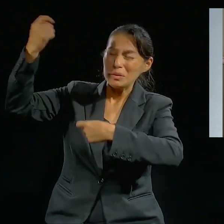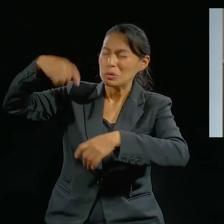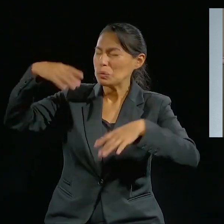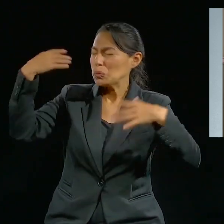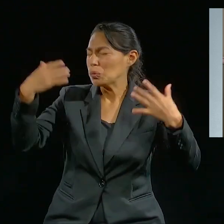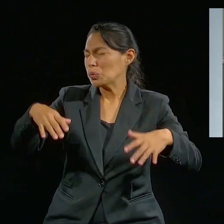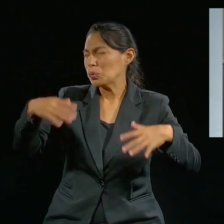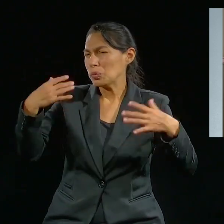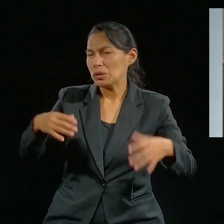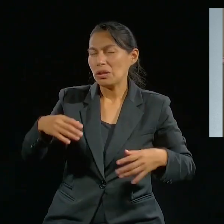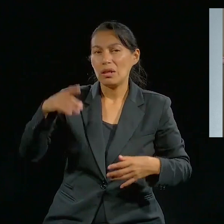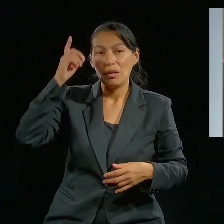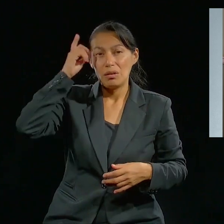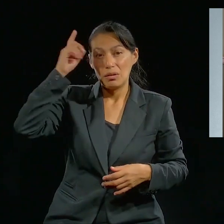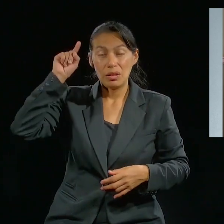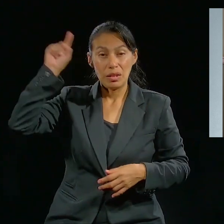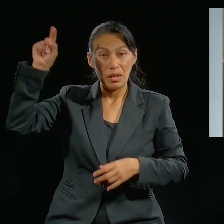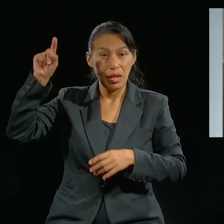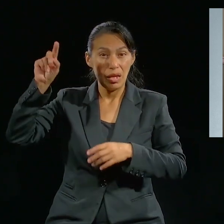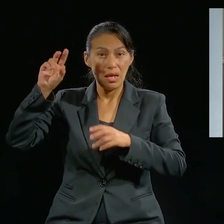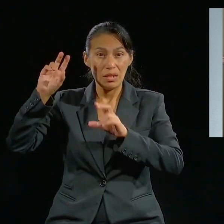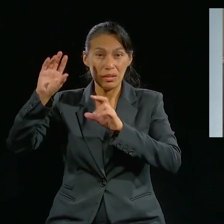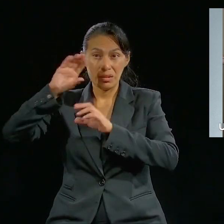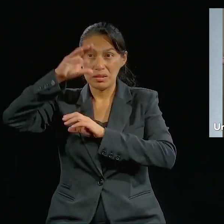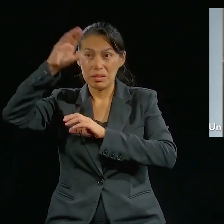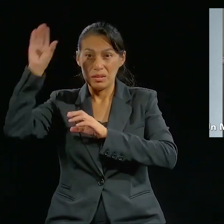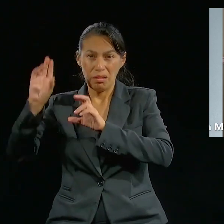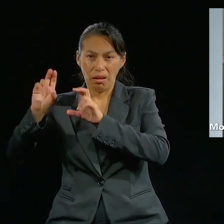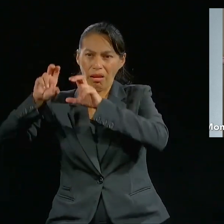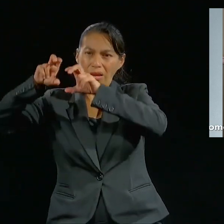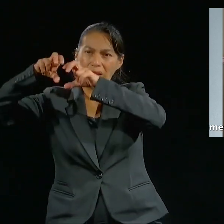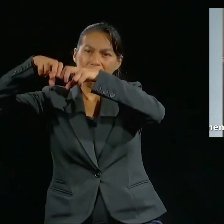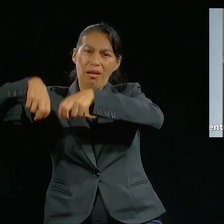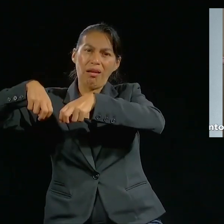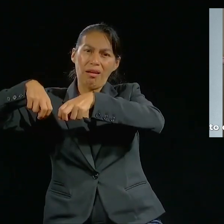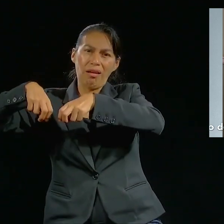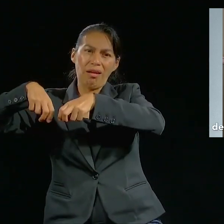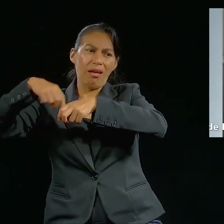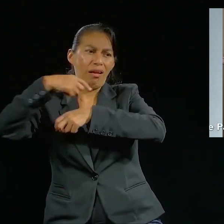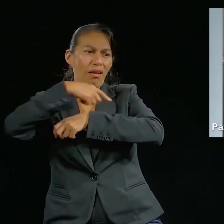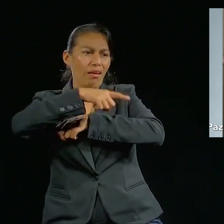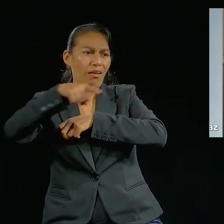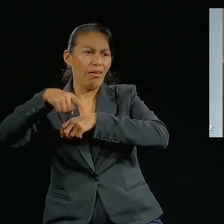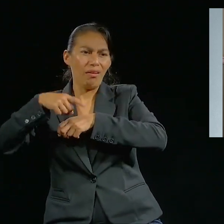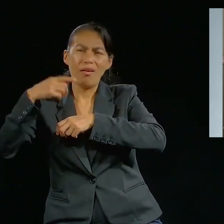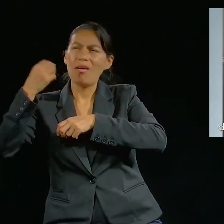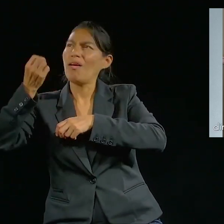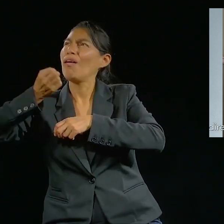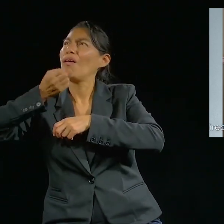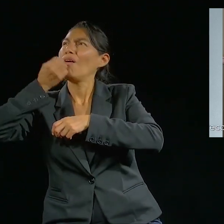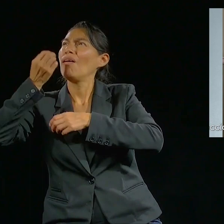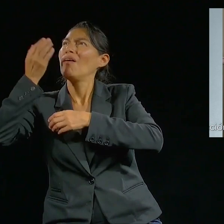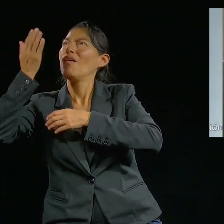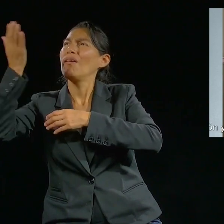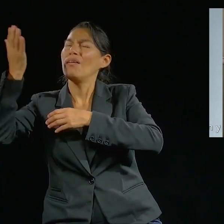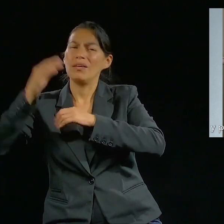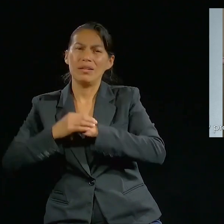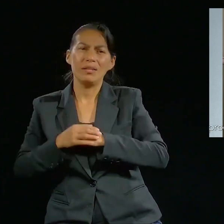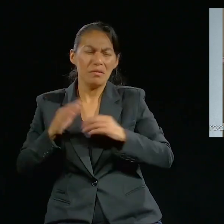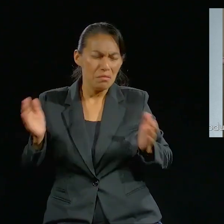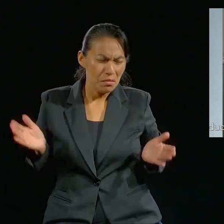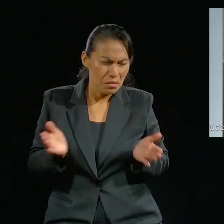Dios intercediendo por nosotros mientras el Espíritu motiva nuestras oraciones que